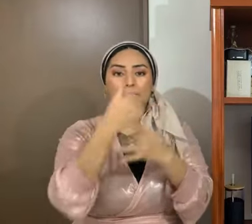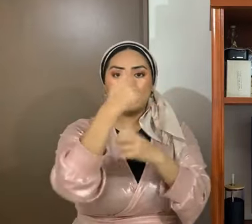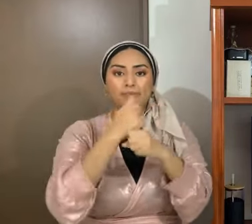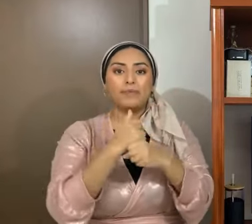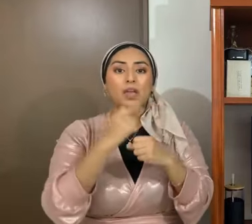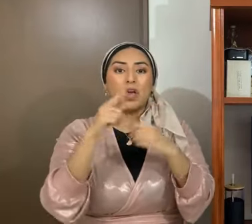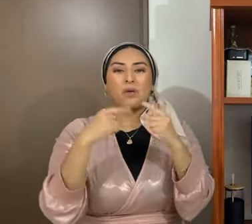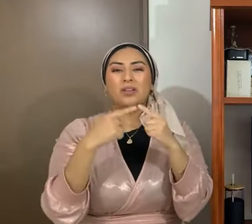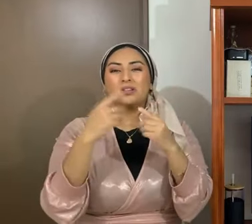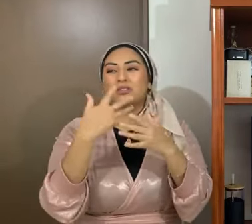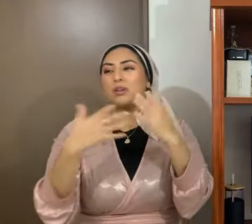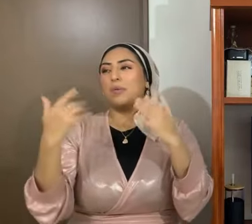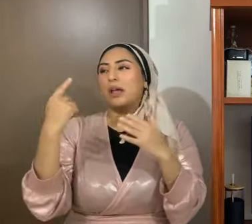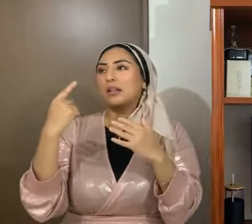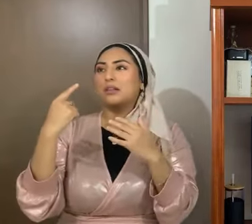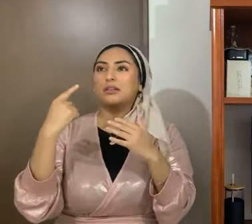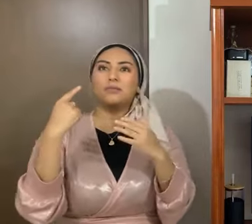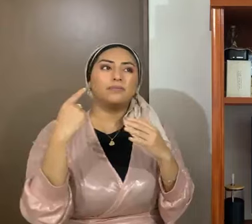nuevecitos. Cuando alguien se